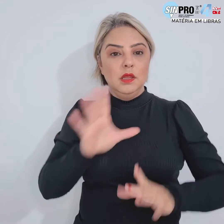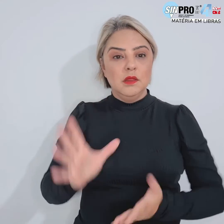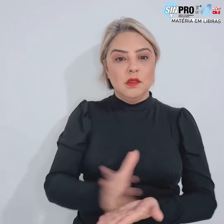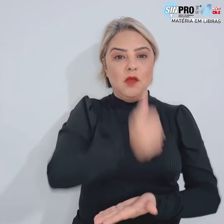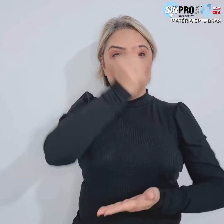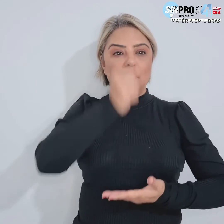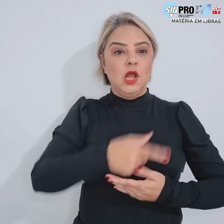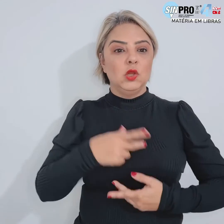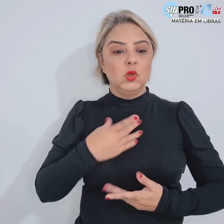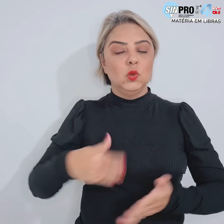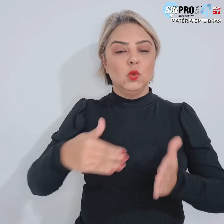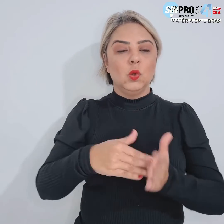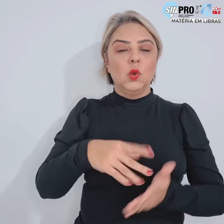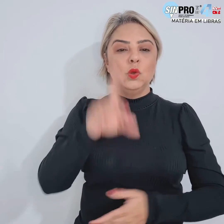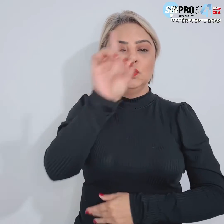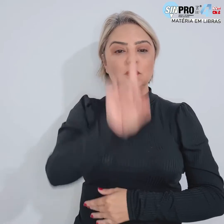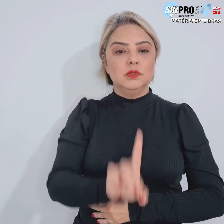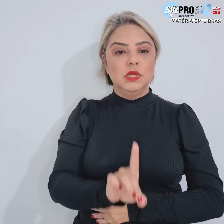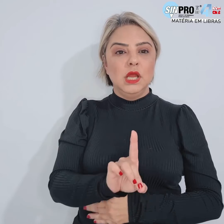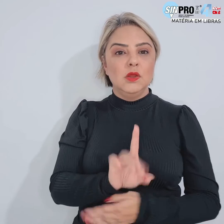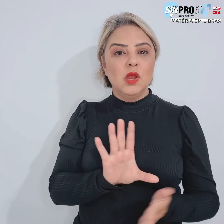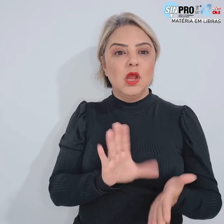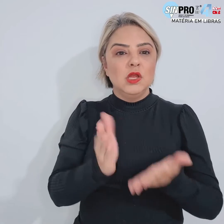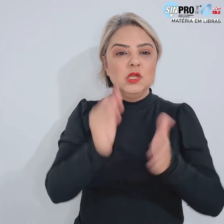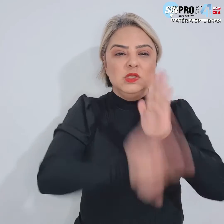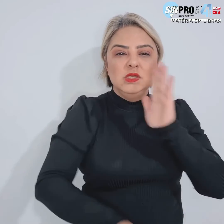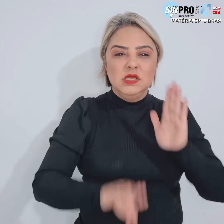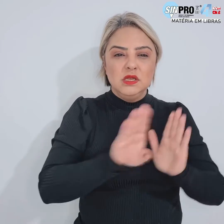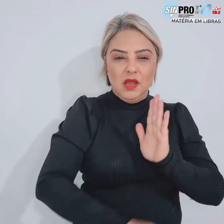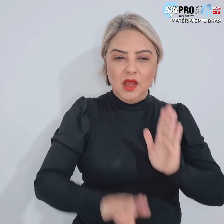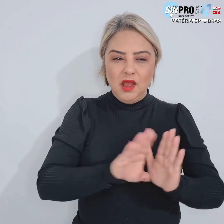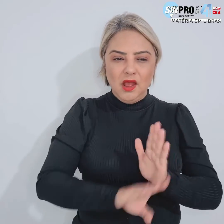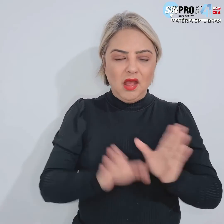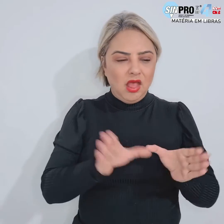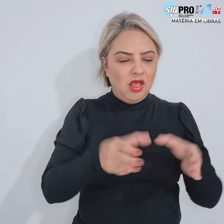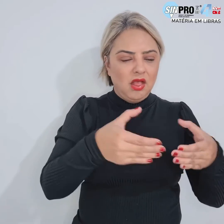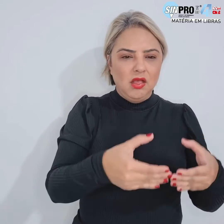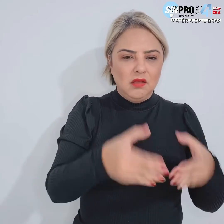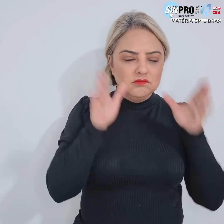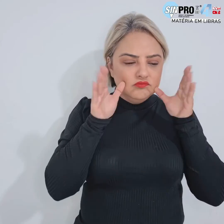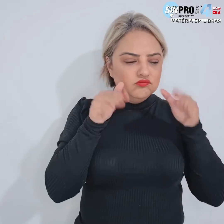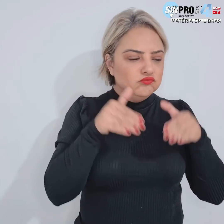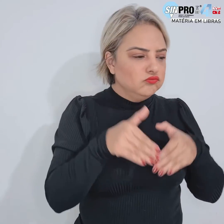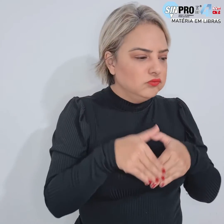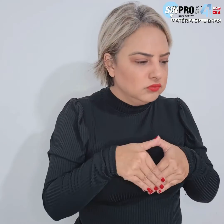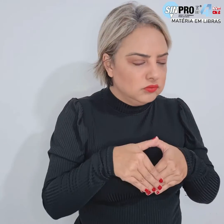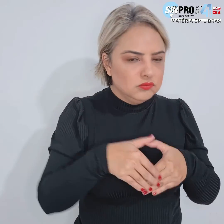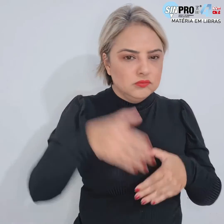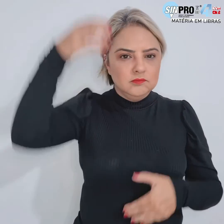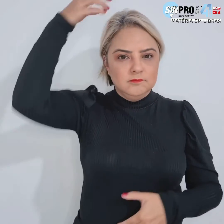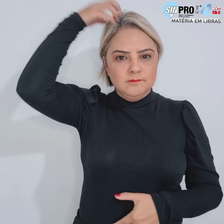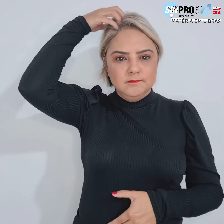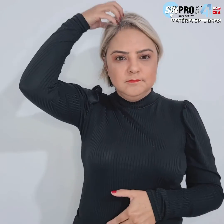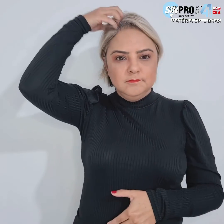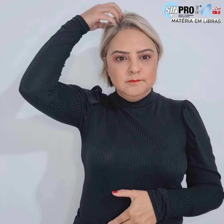resgatar todos os direitos usurpados por uma facção subserviente e colonialista